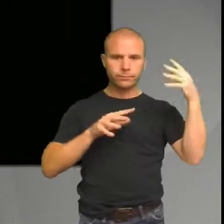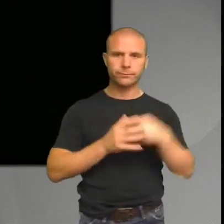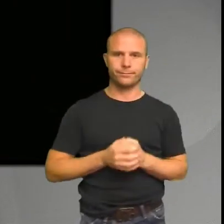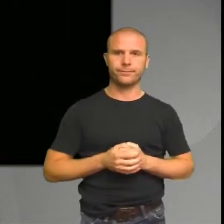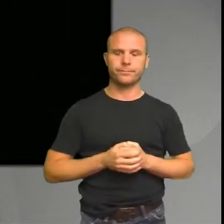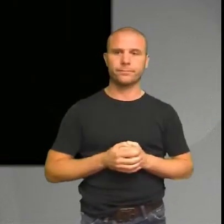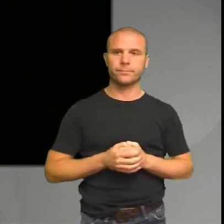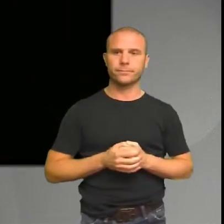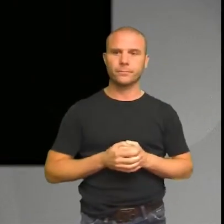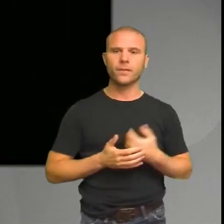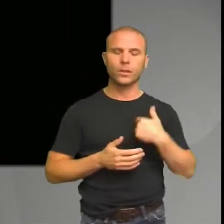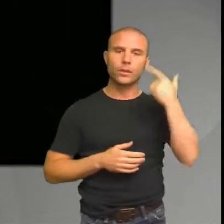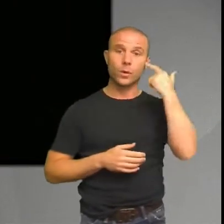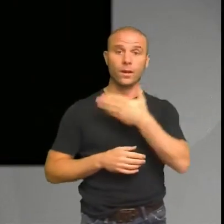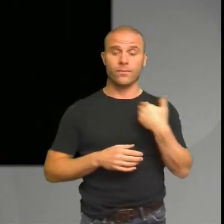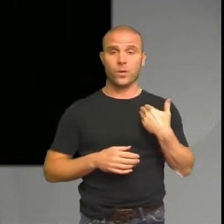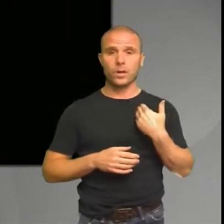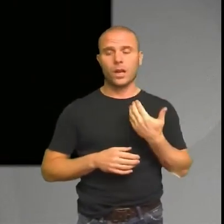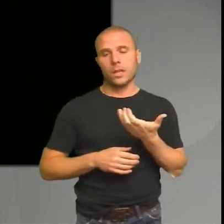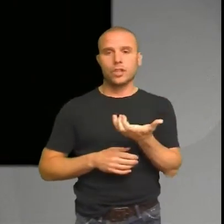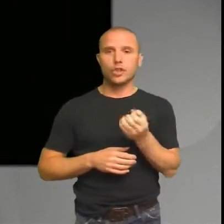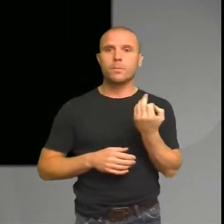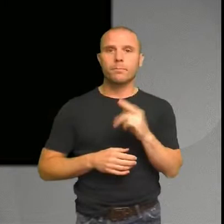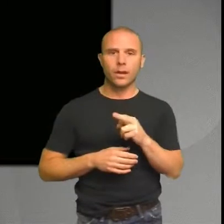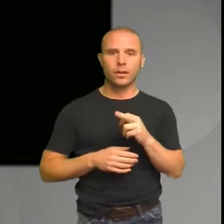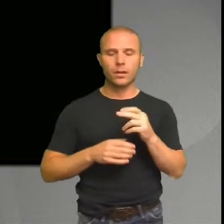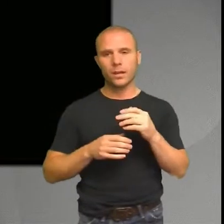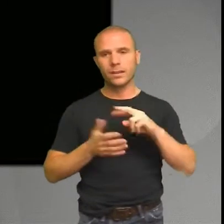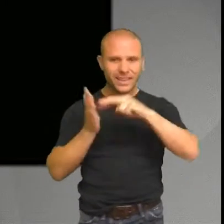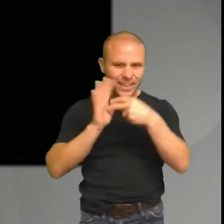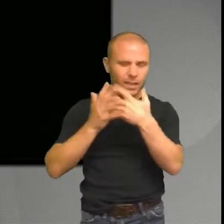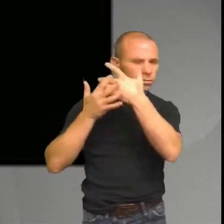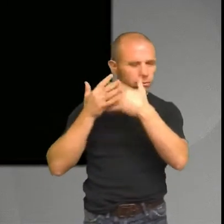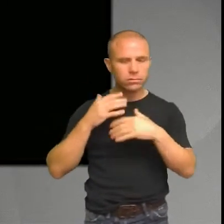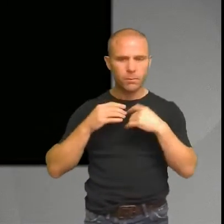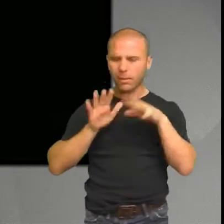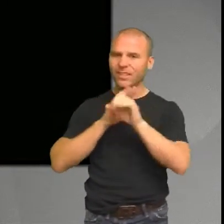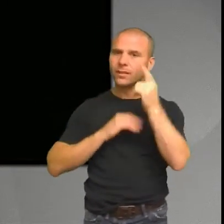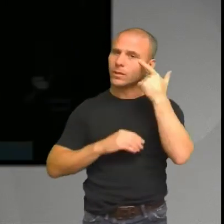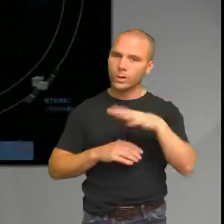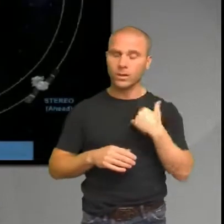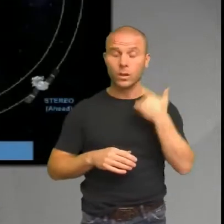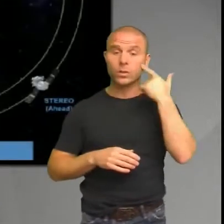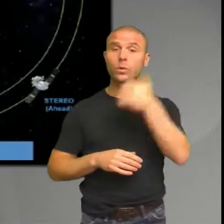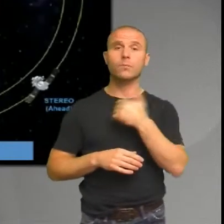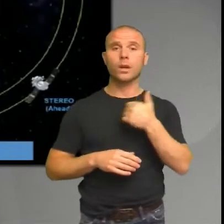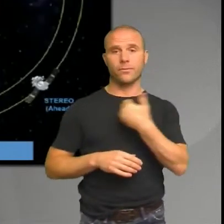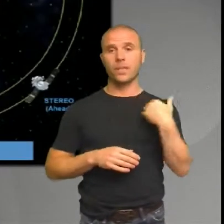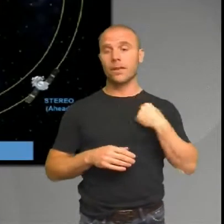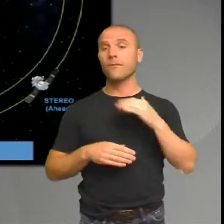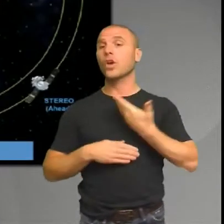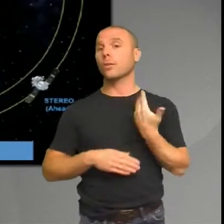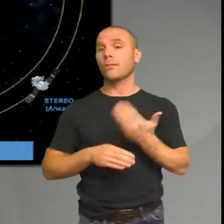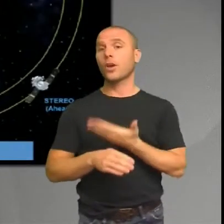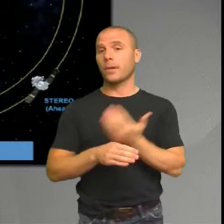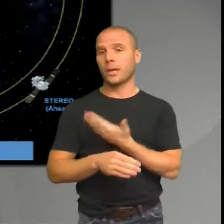Nu tror jag inte att vår CyberConcon kommer att spricka om vi bara lär oss att vara förberedda och lär oss att göra det åtgärder vi kan göra,